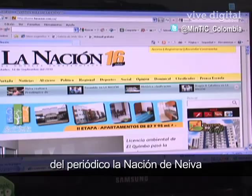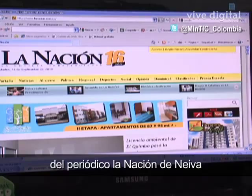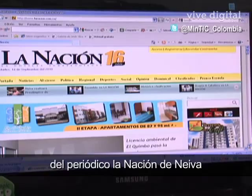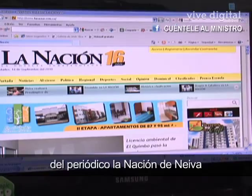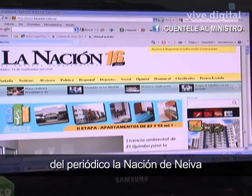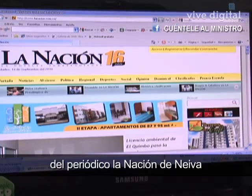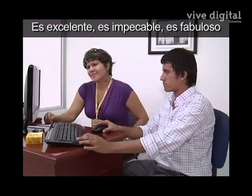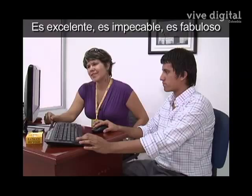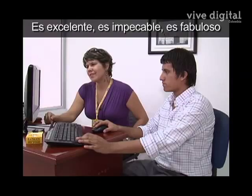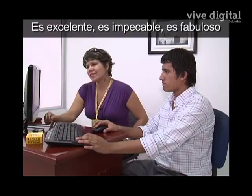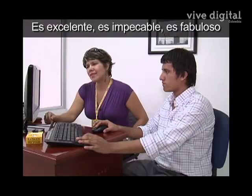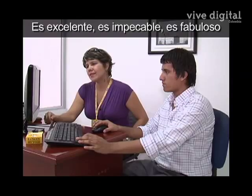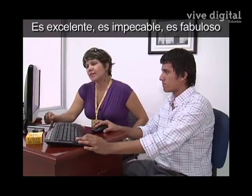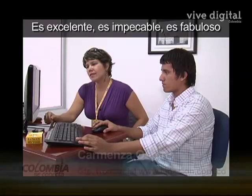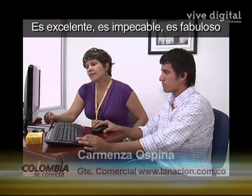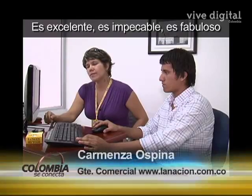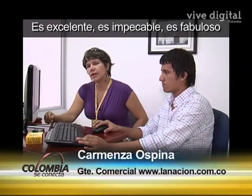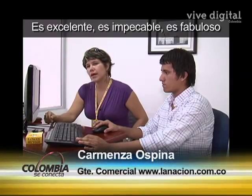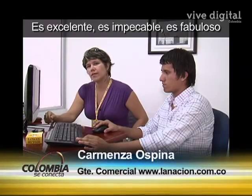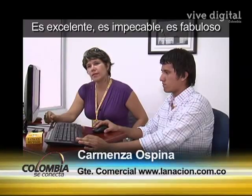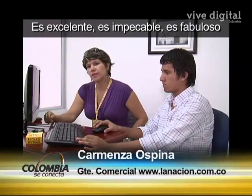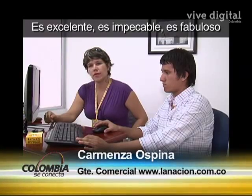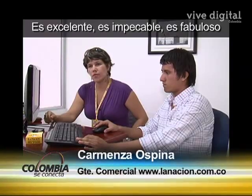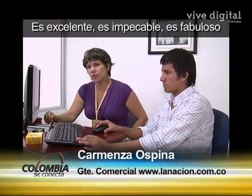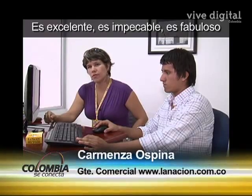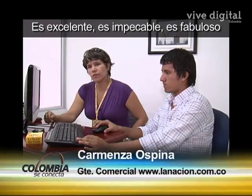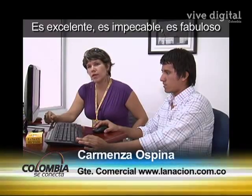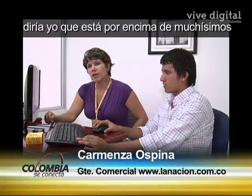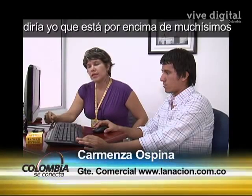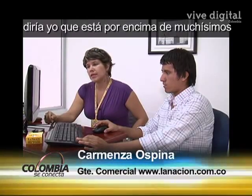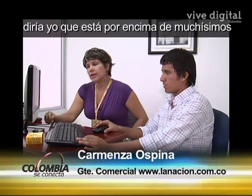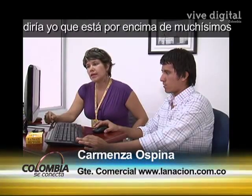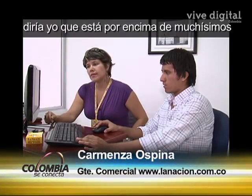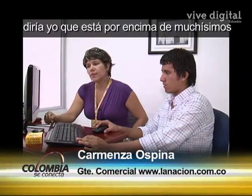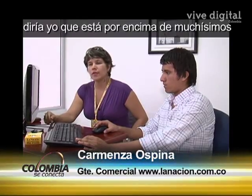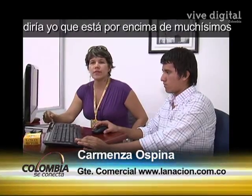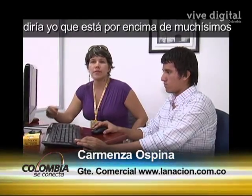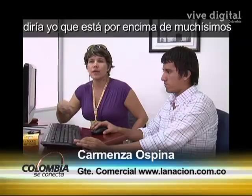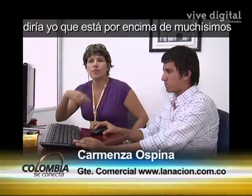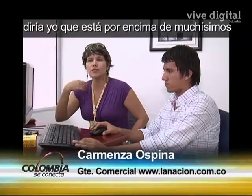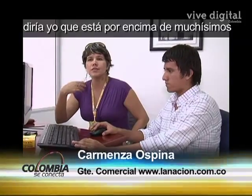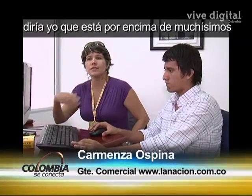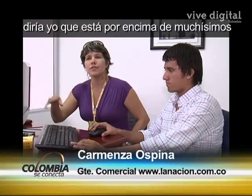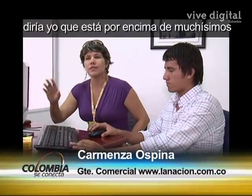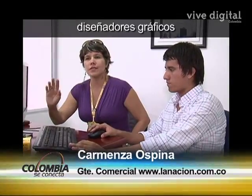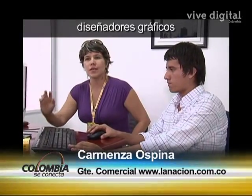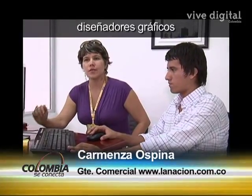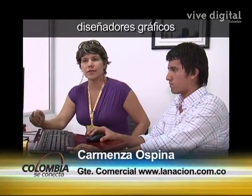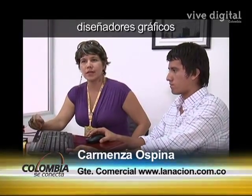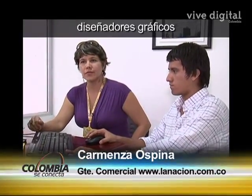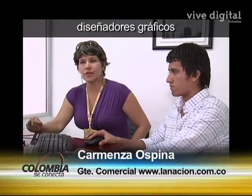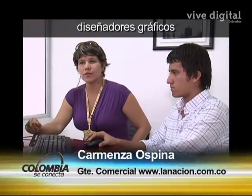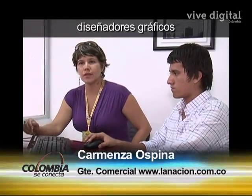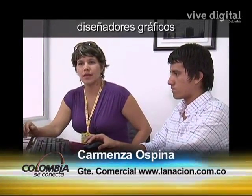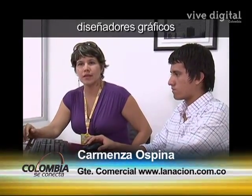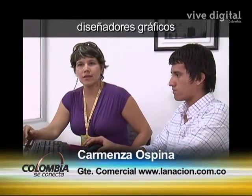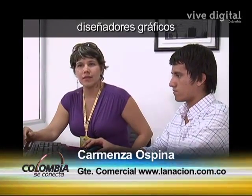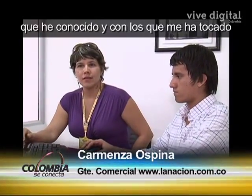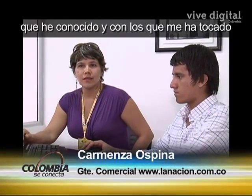Neiva. Es excelente, es impecable, es fabuloso. Diría que está por encima de muchísimos diseñadores gráficos que